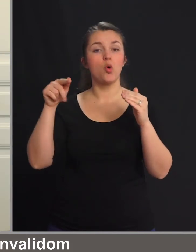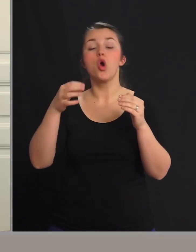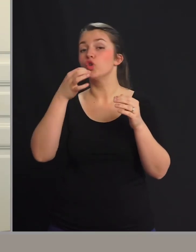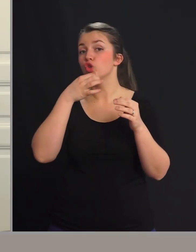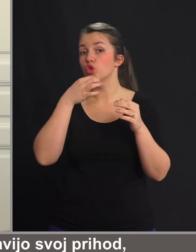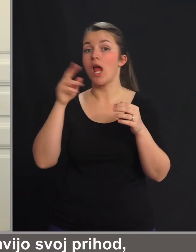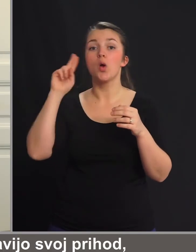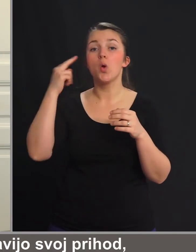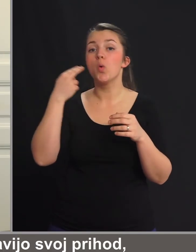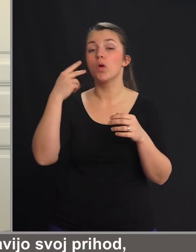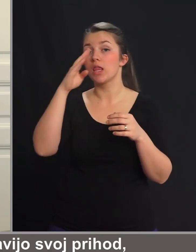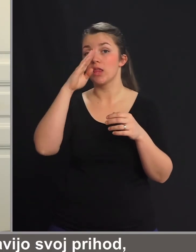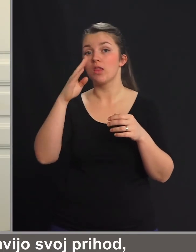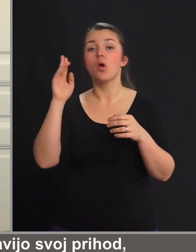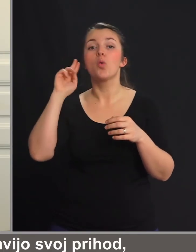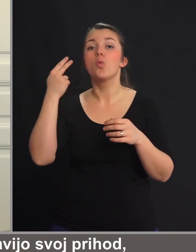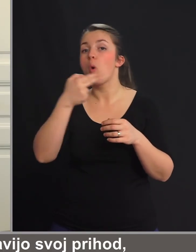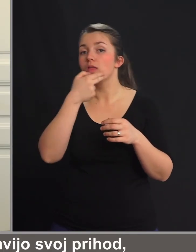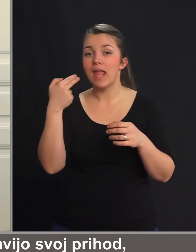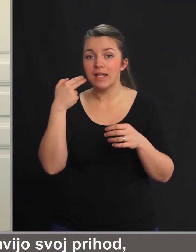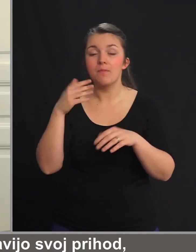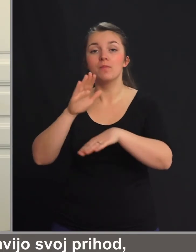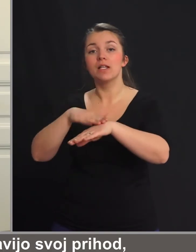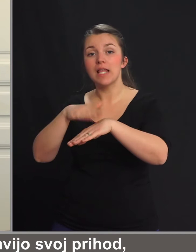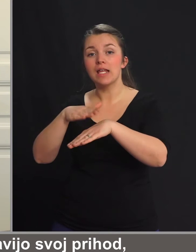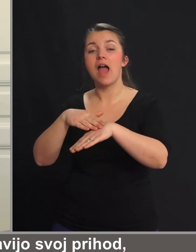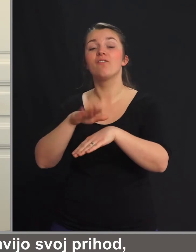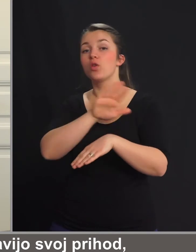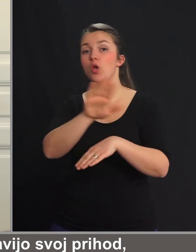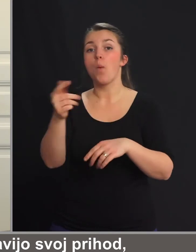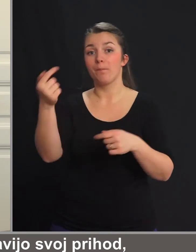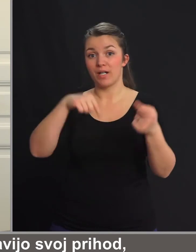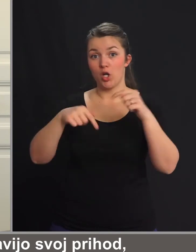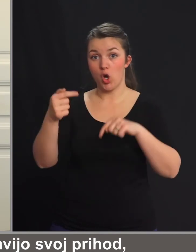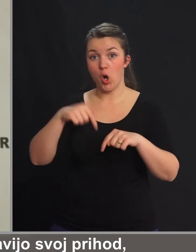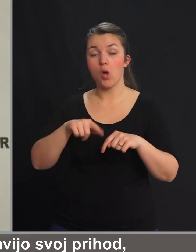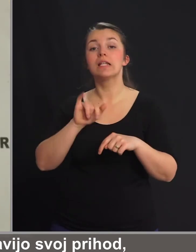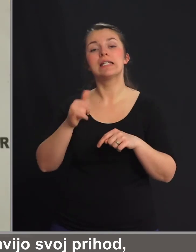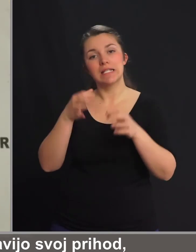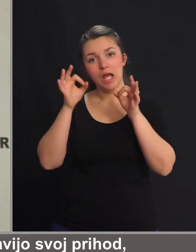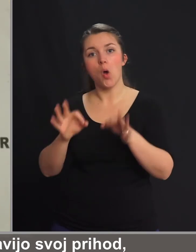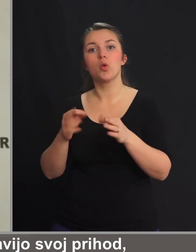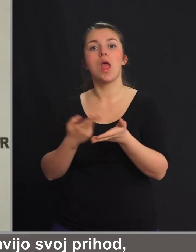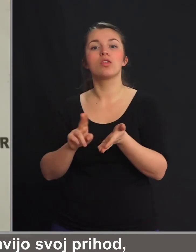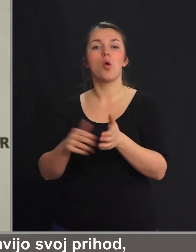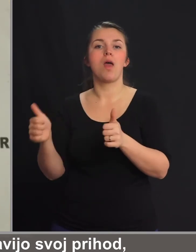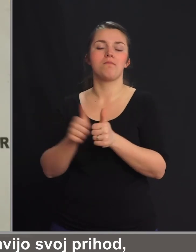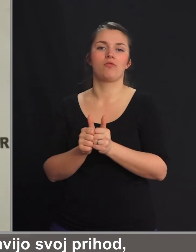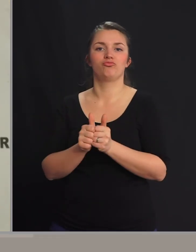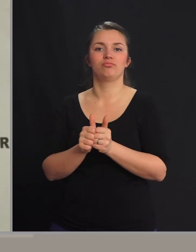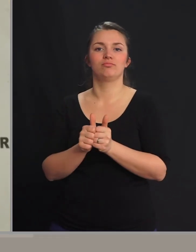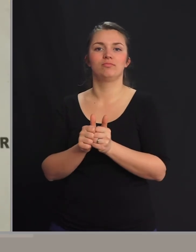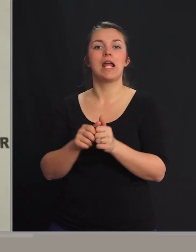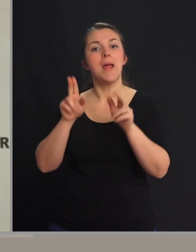nadstropju in v kolikor gluhi in gluhonemi najavijo svoj prihod, jim je zagotovljen